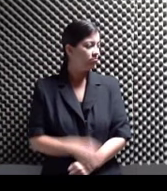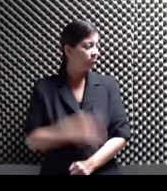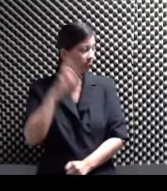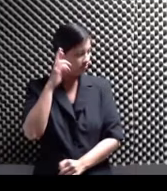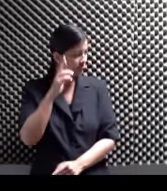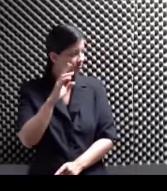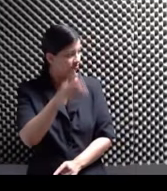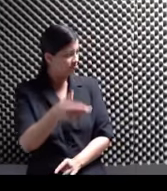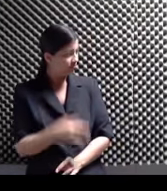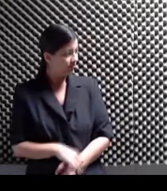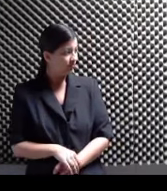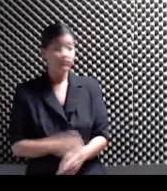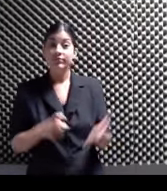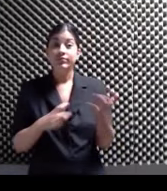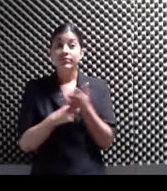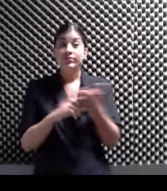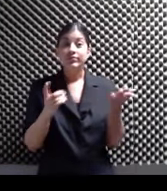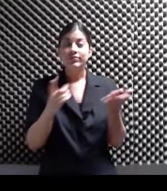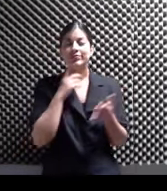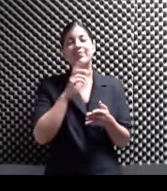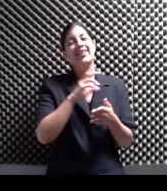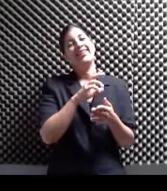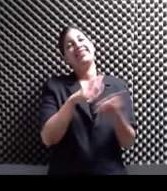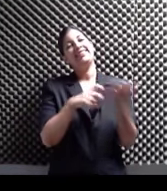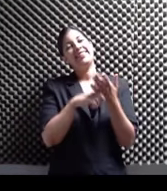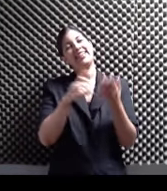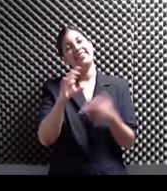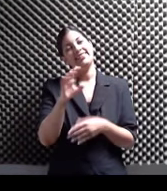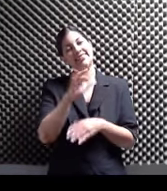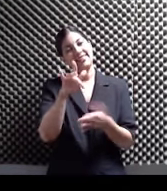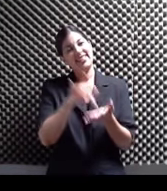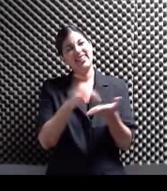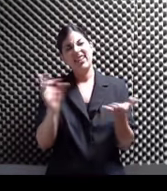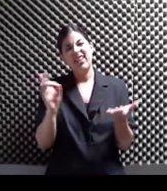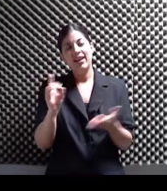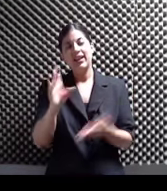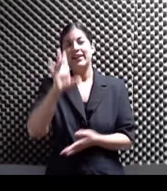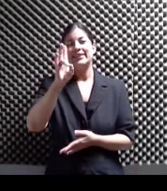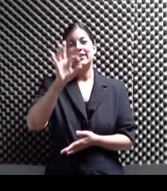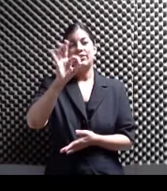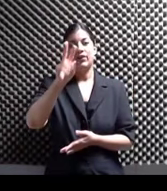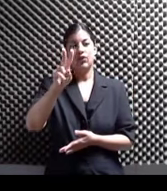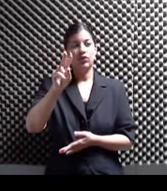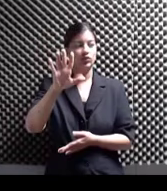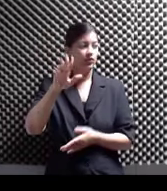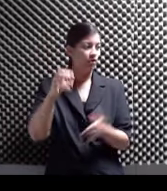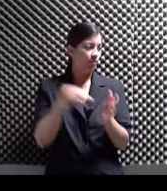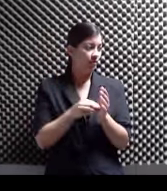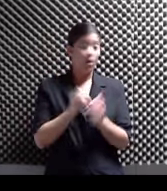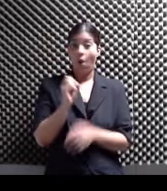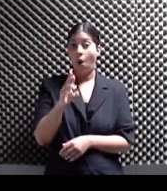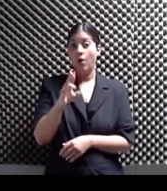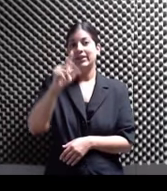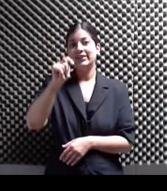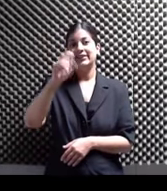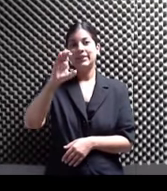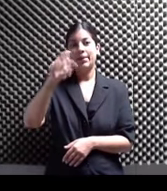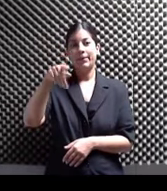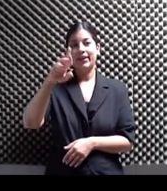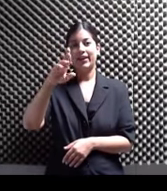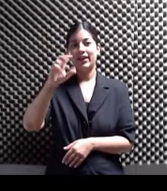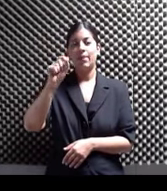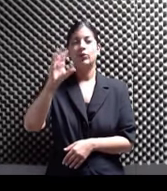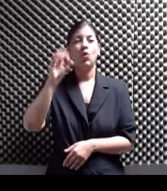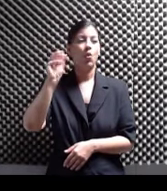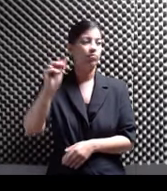allá. Mira, ¿y los boletos? En Ticket Center, 7925,000. Imagínate, o en tcpr.com, porque es importante. Y 15 pesitos nada más,